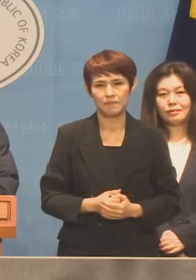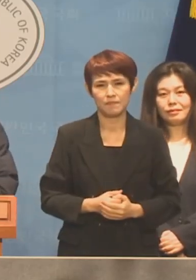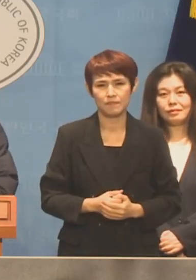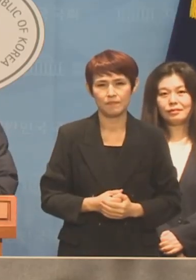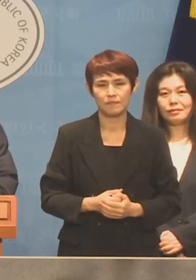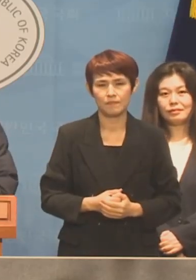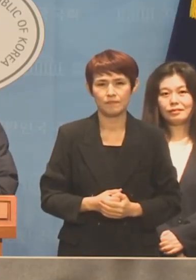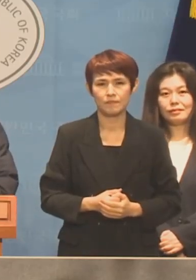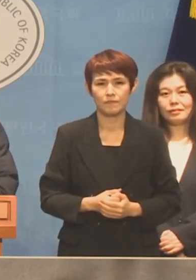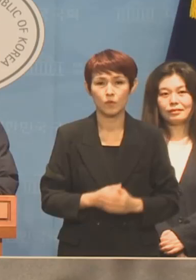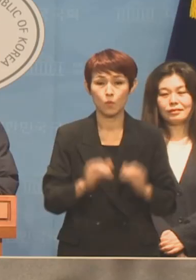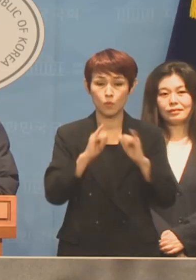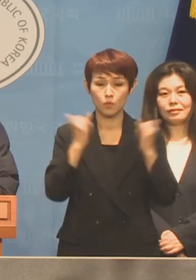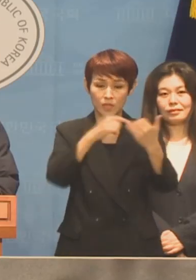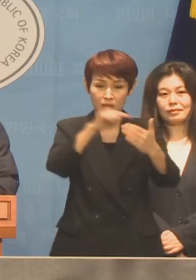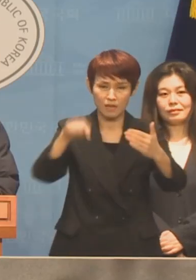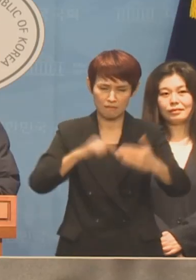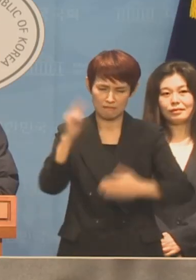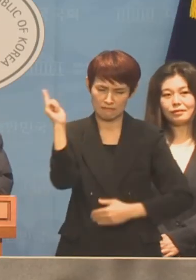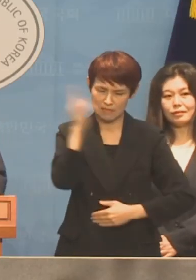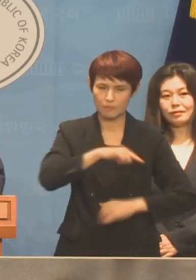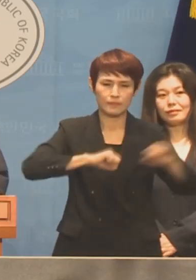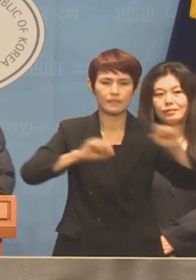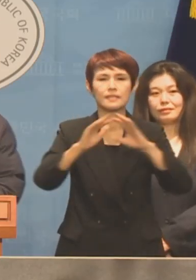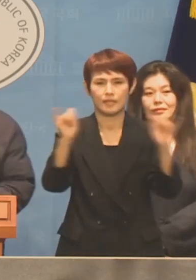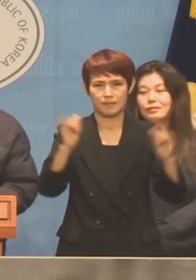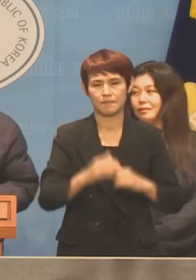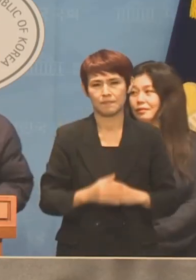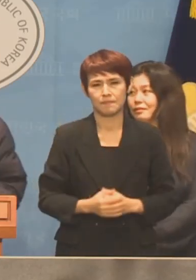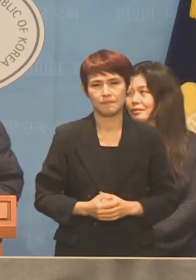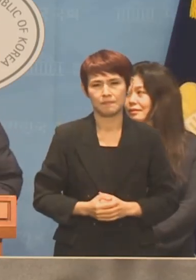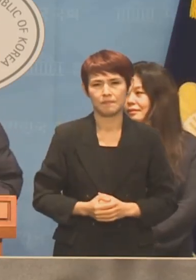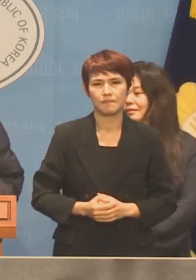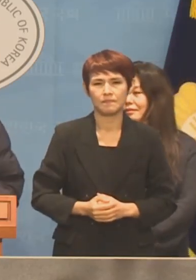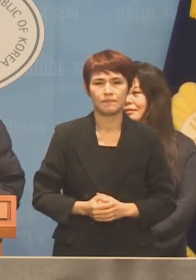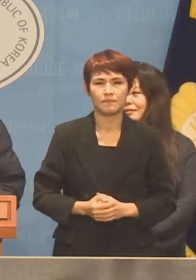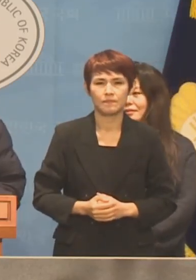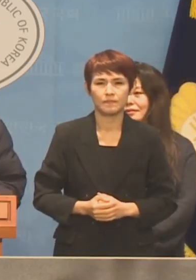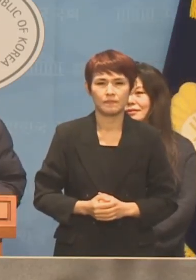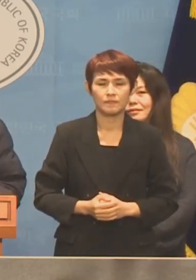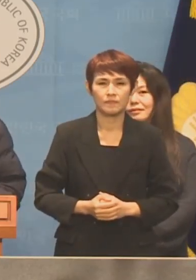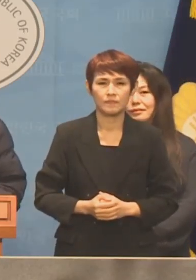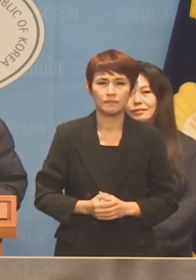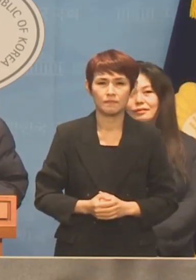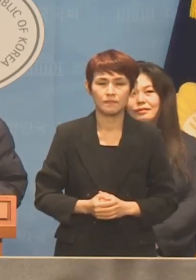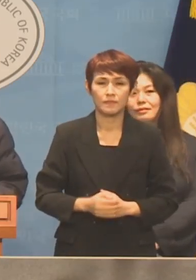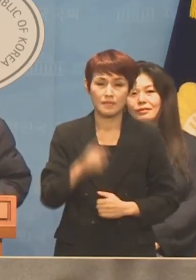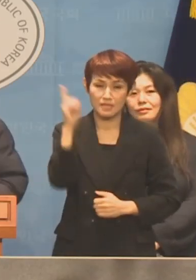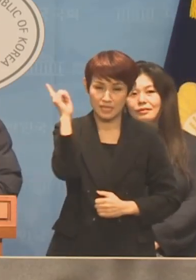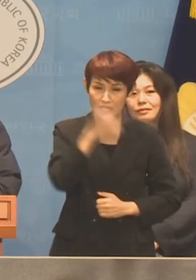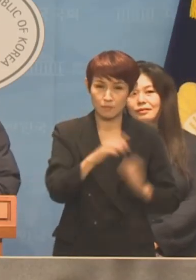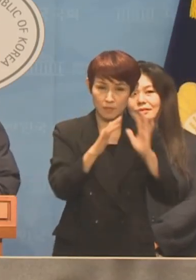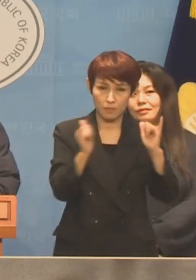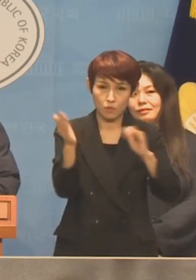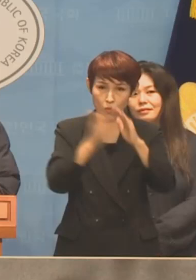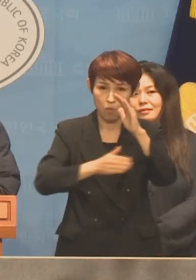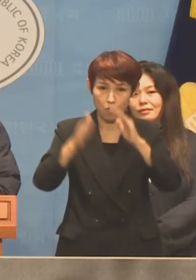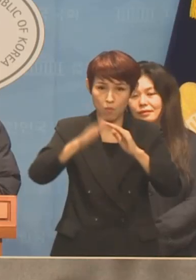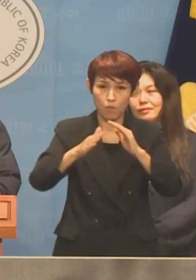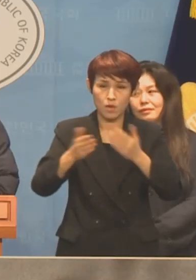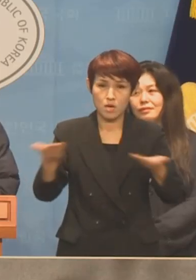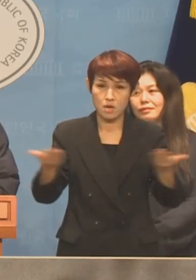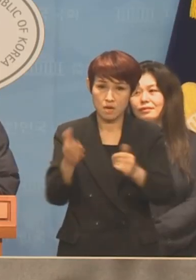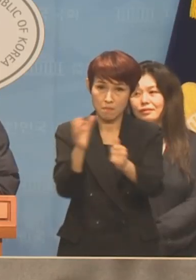부리는 사람이에요. 여튼간에 이런 사람이 공직이라든가 이런 데서 있어서는 안 됩니다.